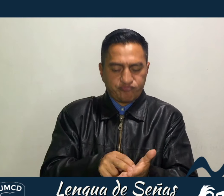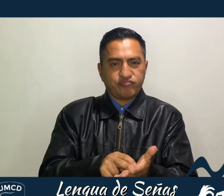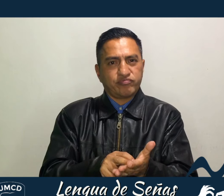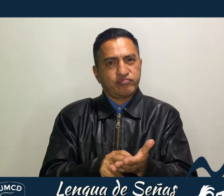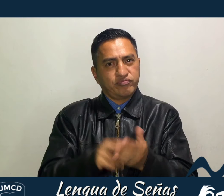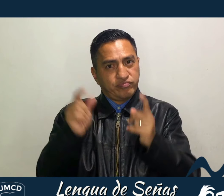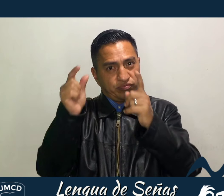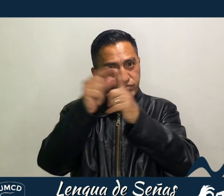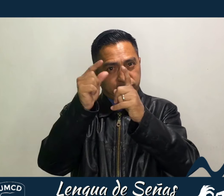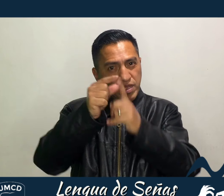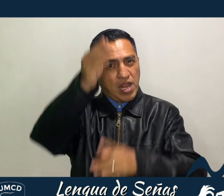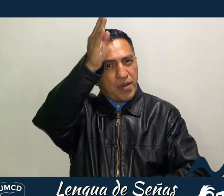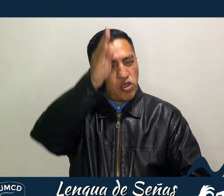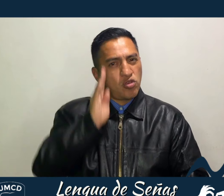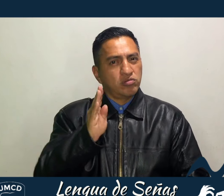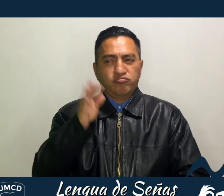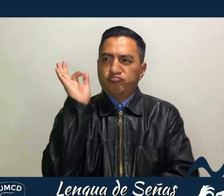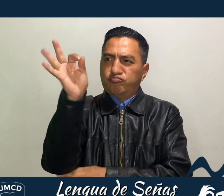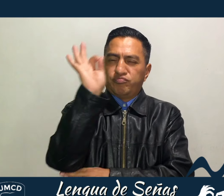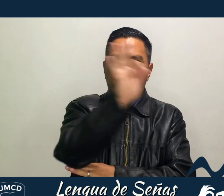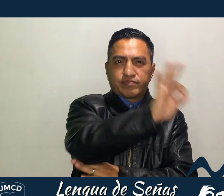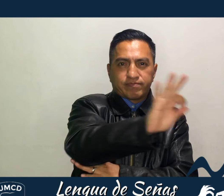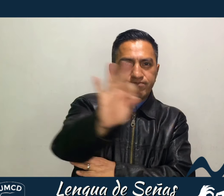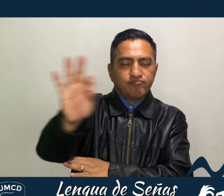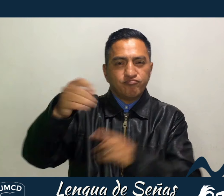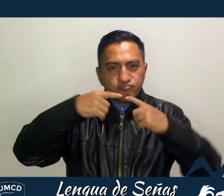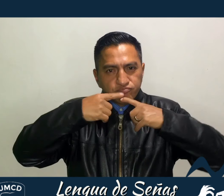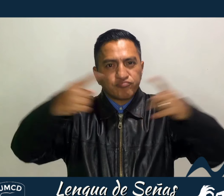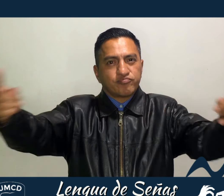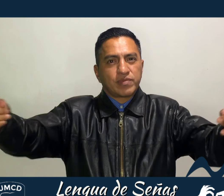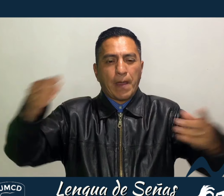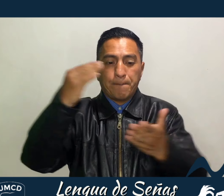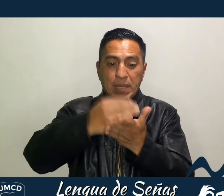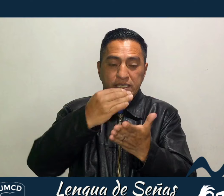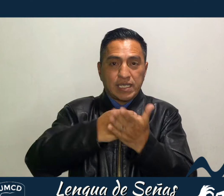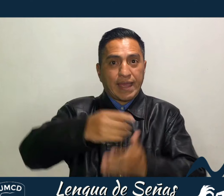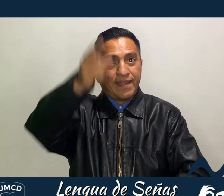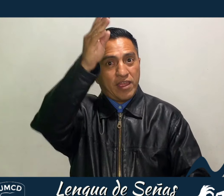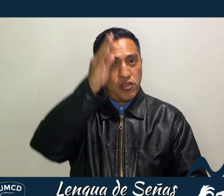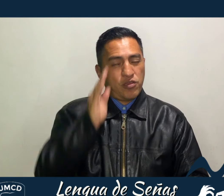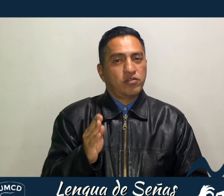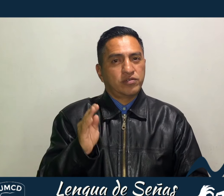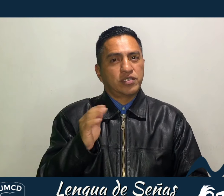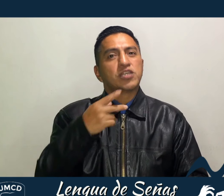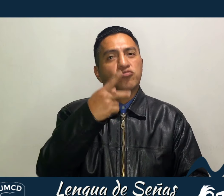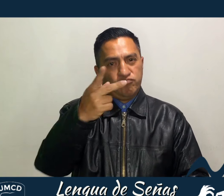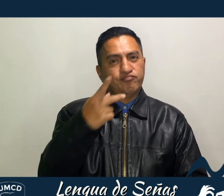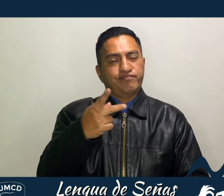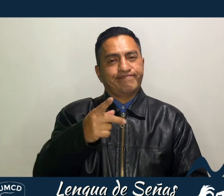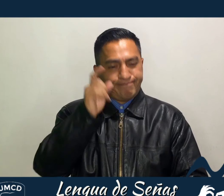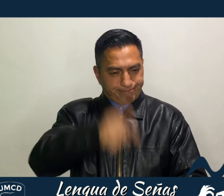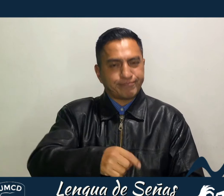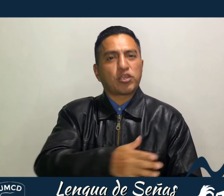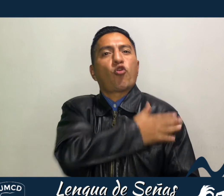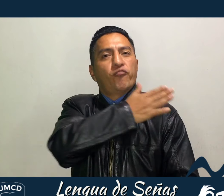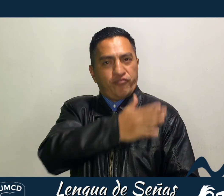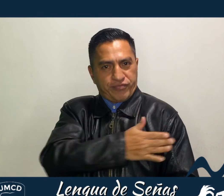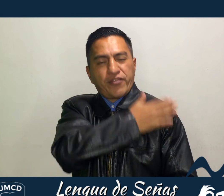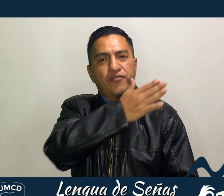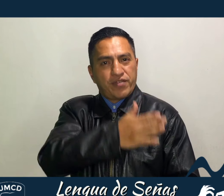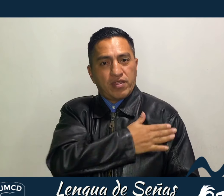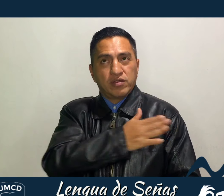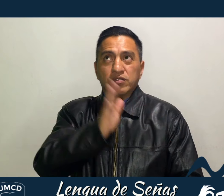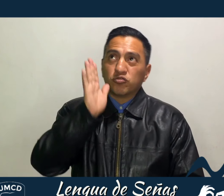firmes en la palabra de Dios, en la predicación y proclamación del mensaje de Dios y podamos seguir